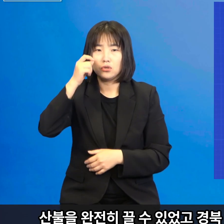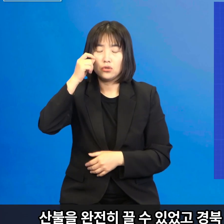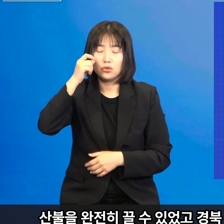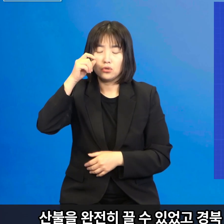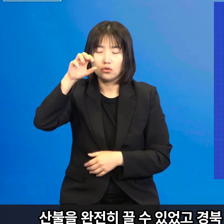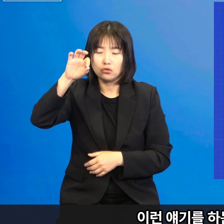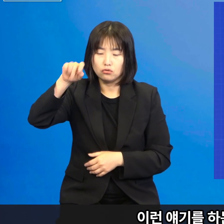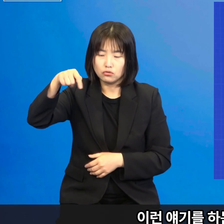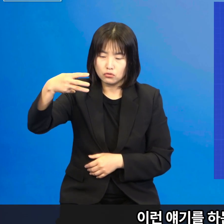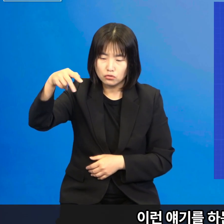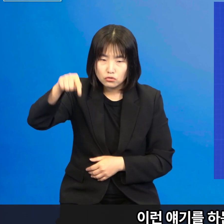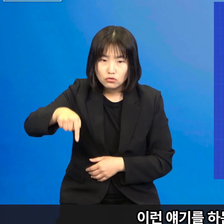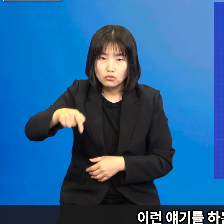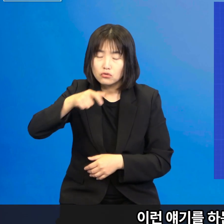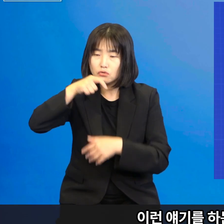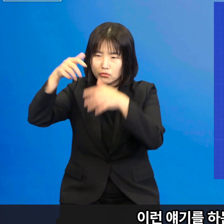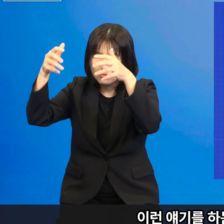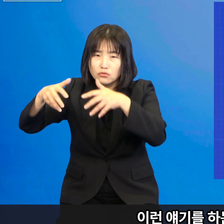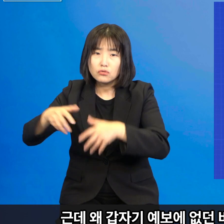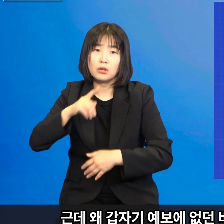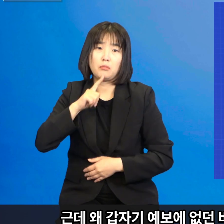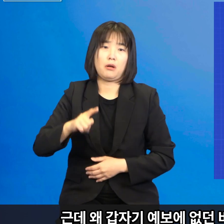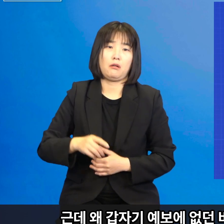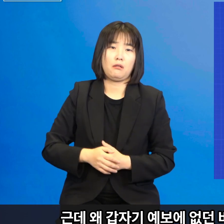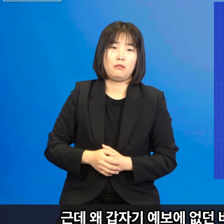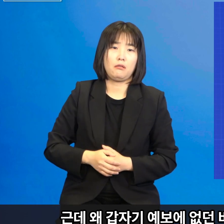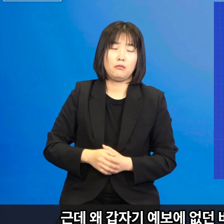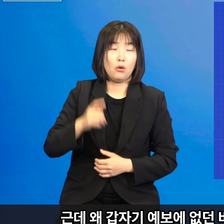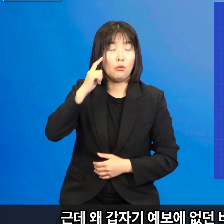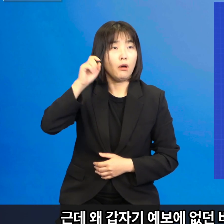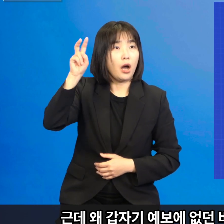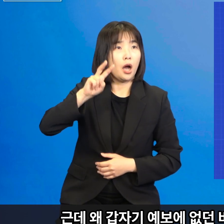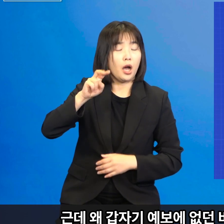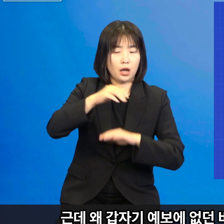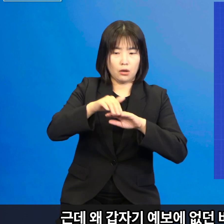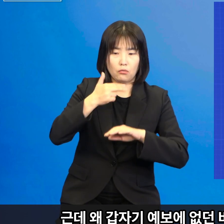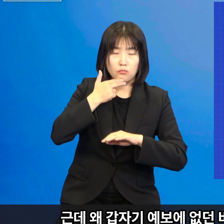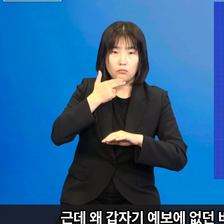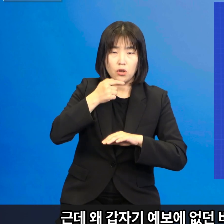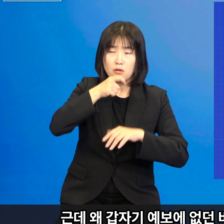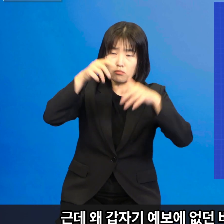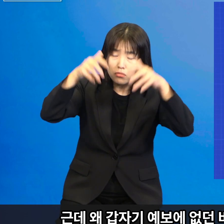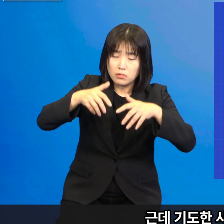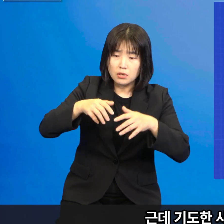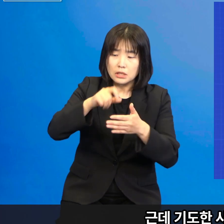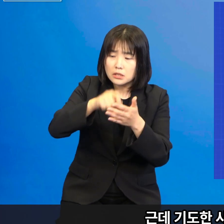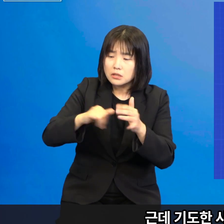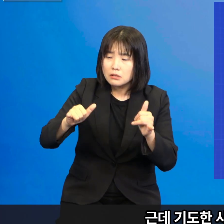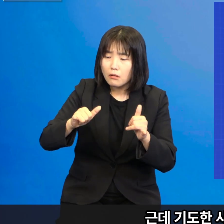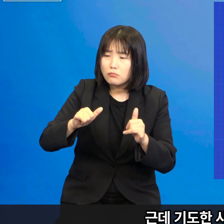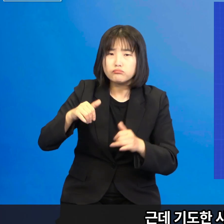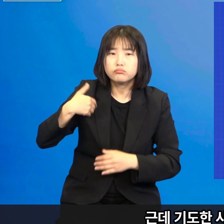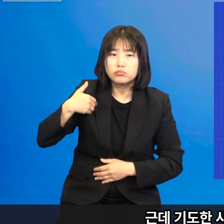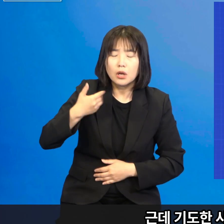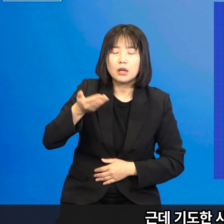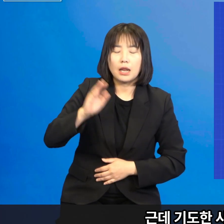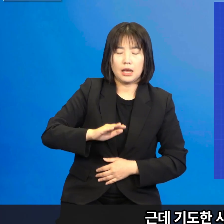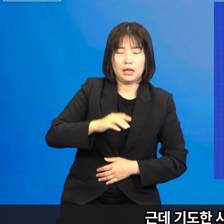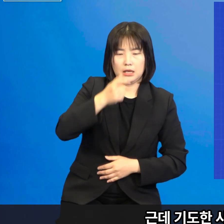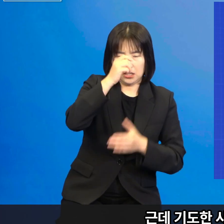진화율도 끌어올렸습니다. 이런 얘기를 하는 거예요, 기자가. 근데 왜 갑자기 예보에 없던 비가 왔는지 이 사람은 모르죠. 근데 기도한 사람들은